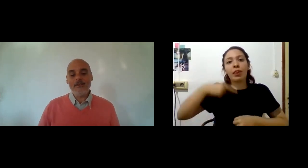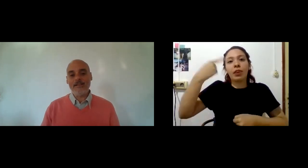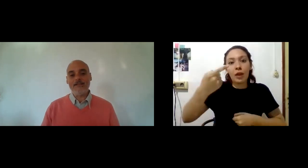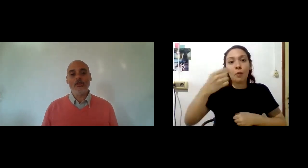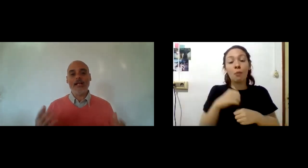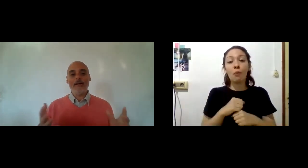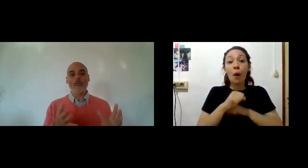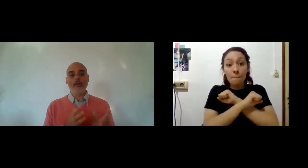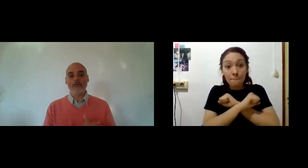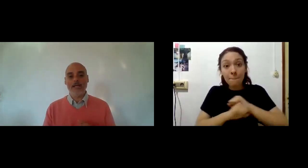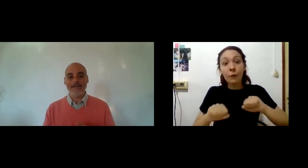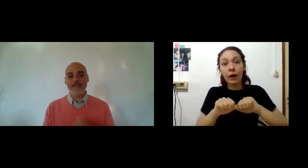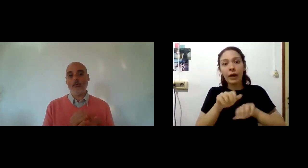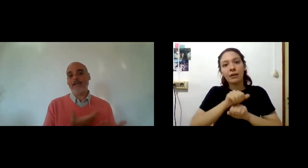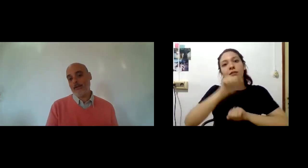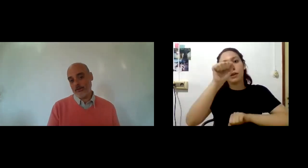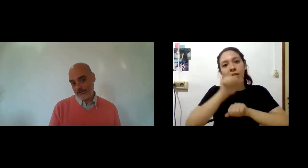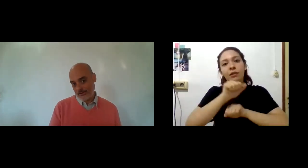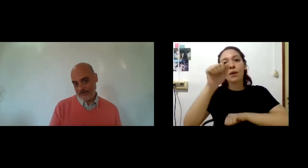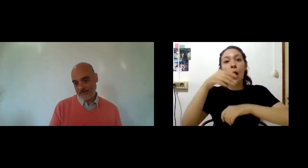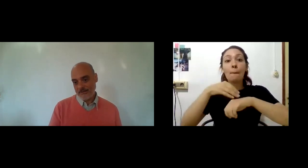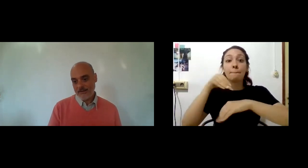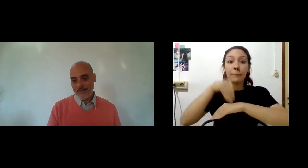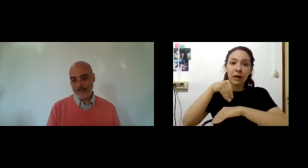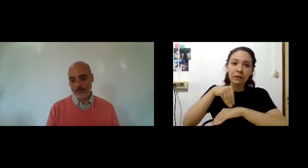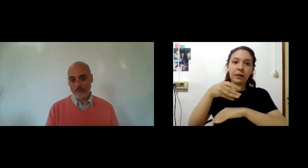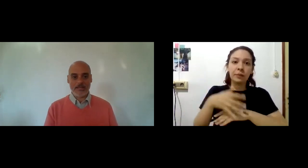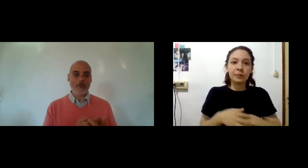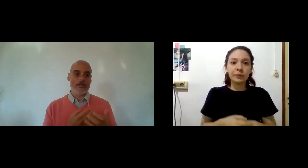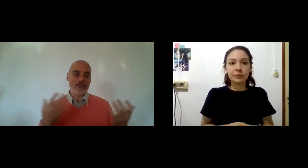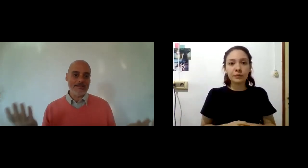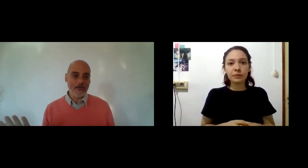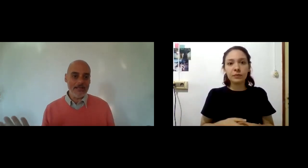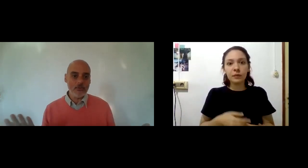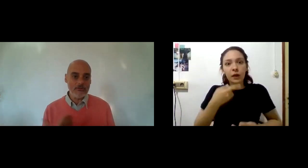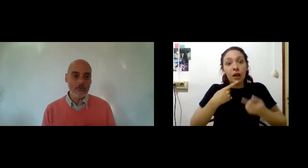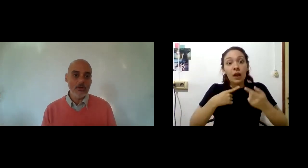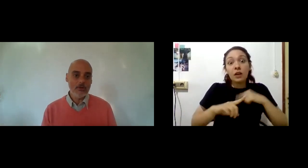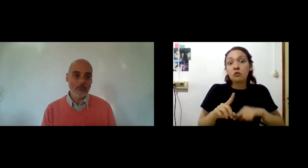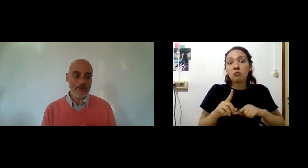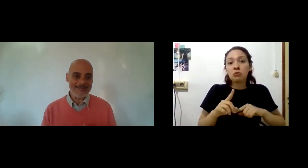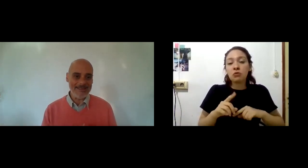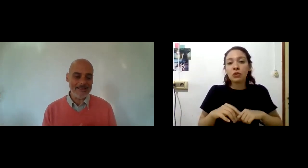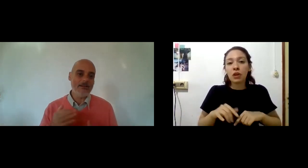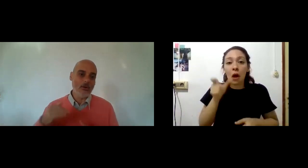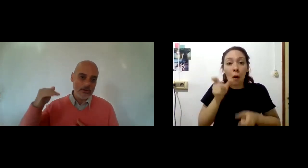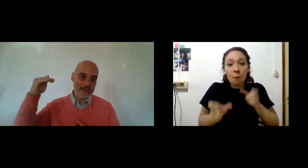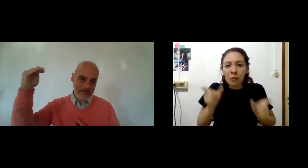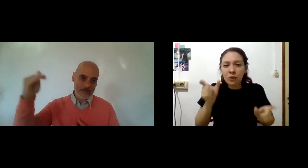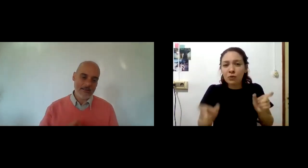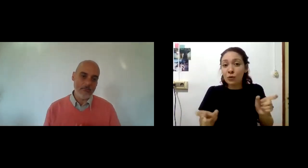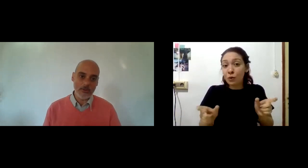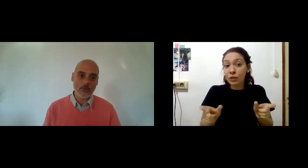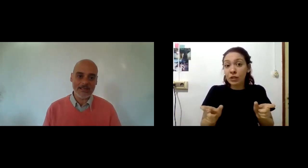Y entonces eso nos dejaba como en una desigualdad de condiciones. Entonces, ¿por qué? Porque los egresados de la TUILSU no podían seguir